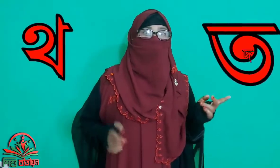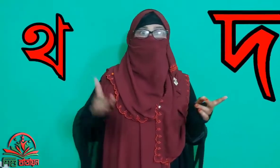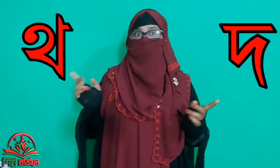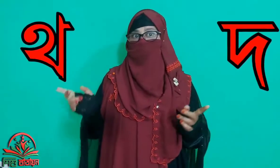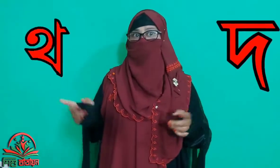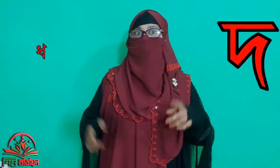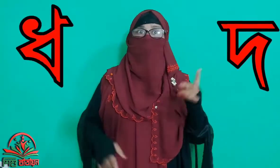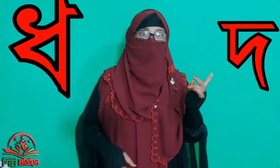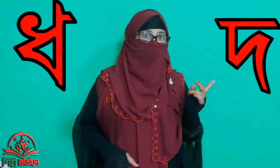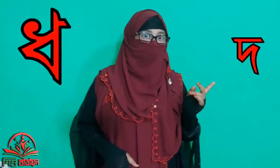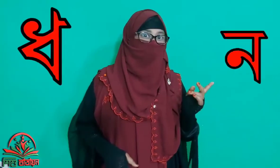ধ ন